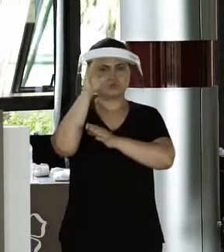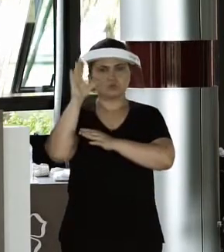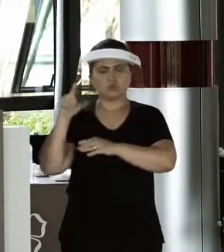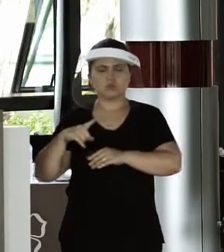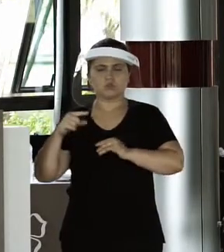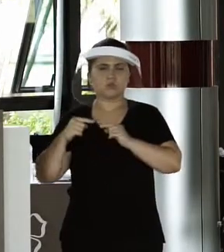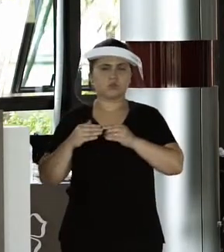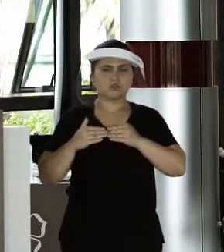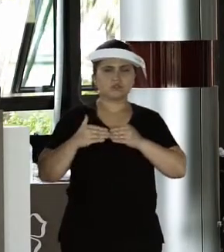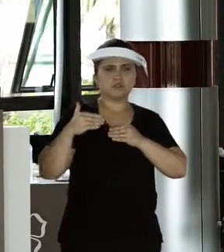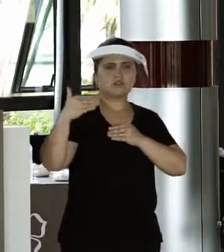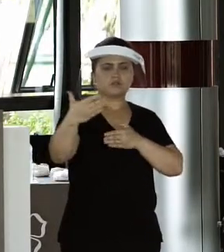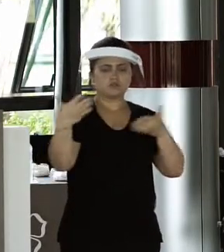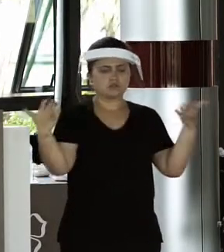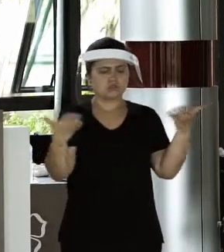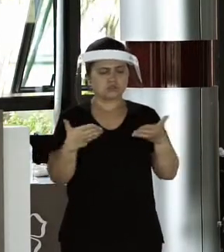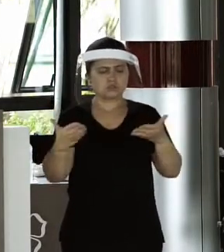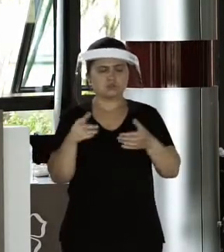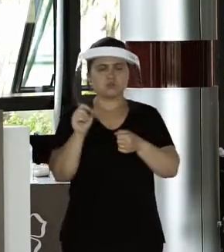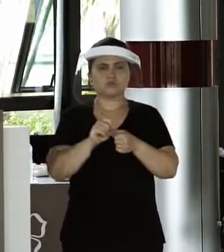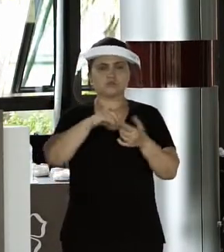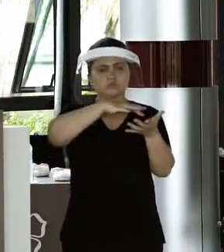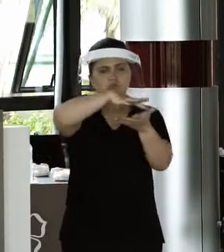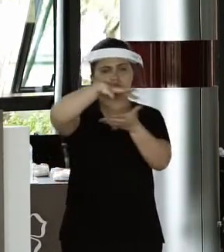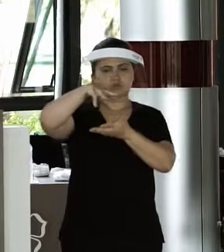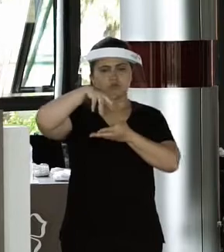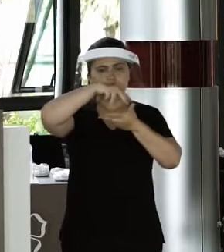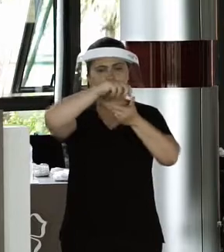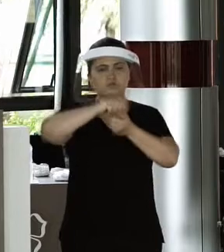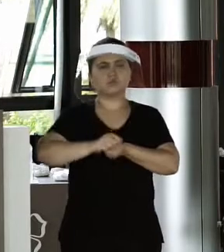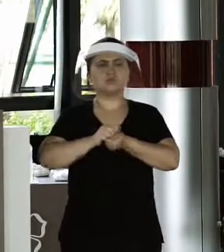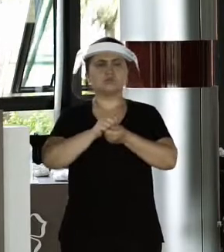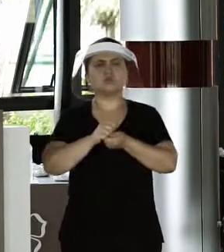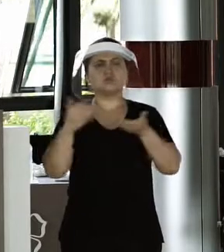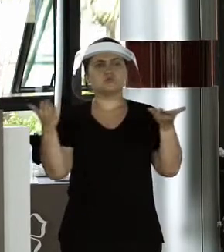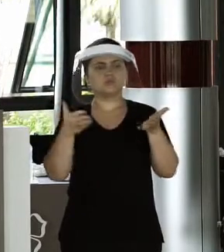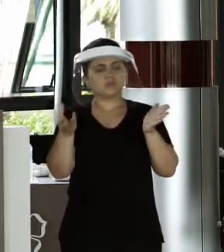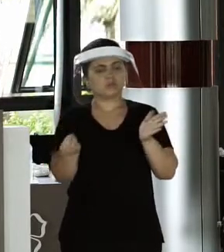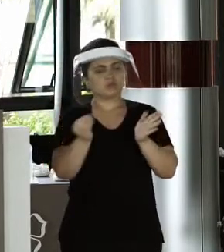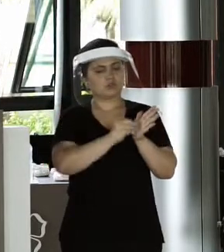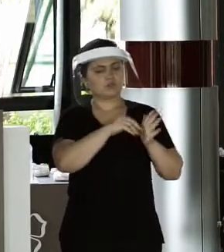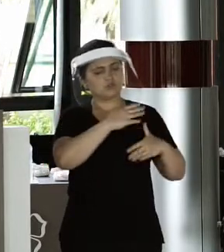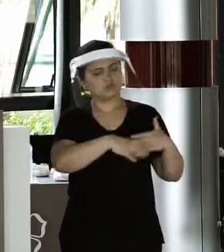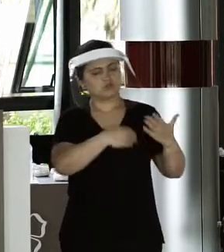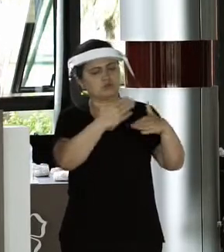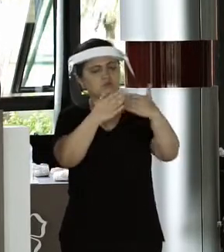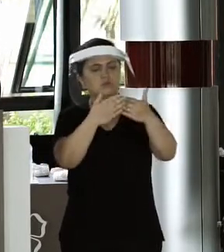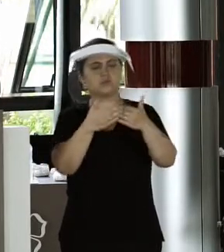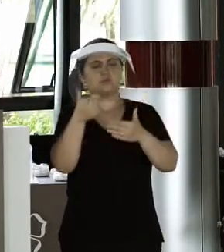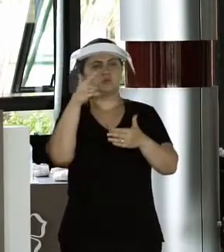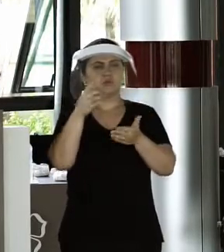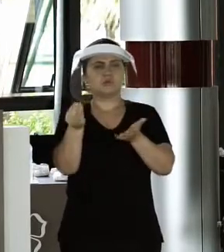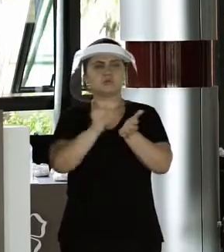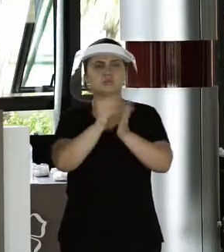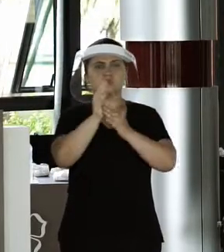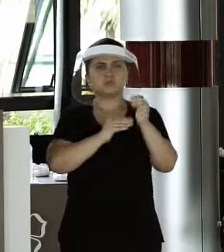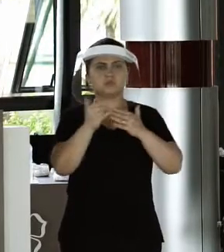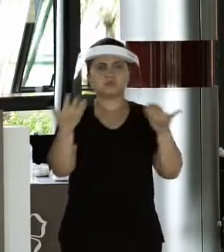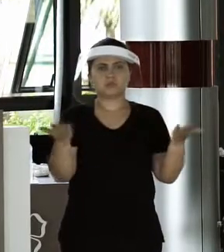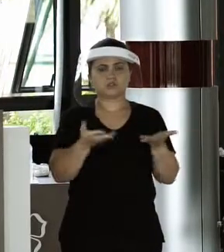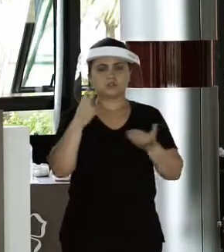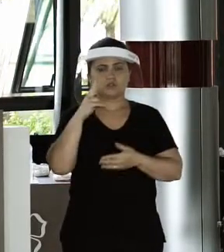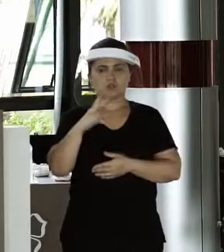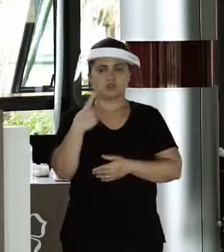mais avançado hoje, que está sendo feito no mundo e está agora em pleno desenvolvimento para começar a ser aplicado. Olha aí